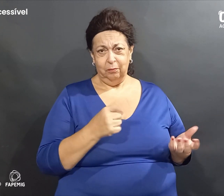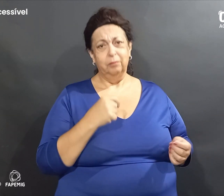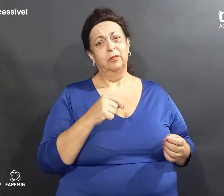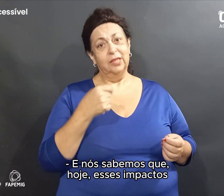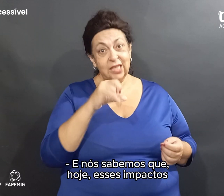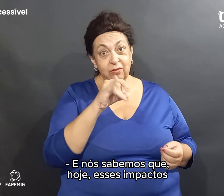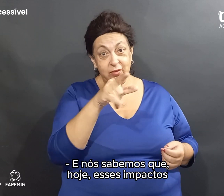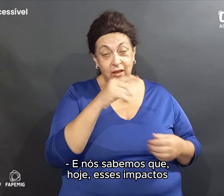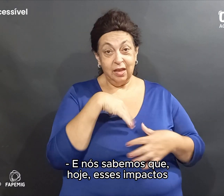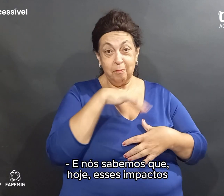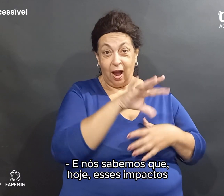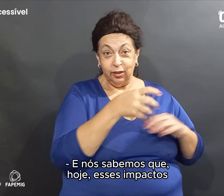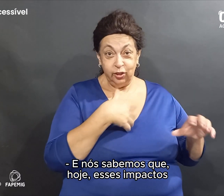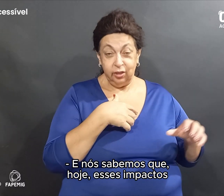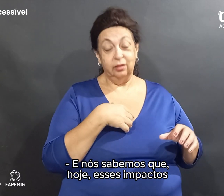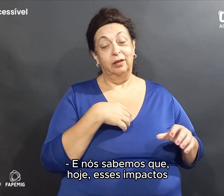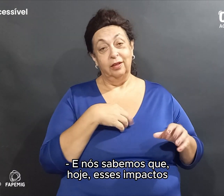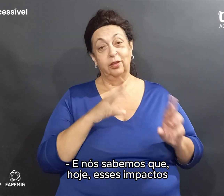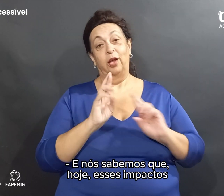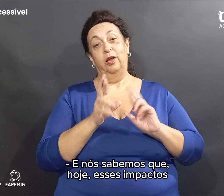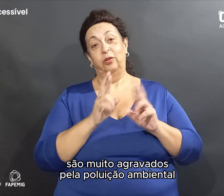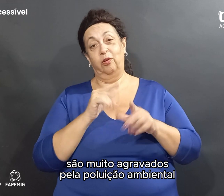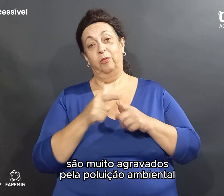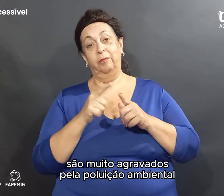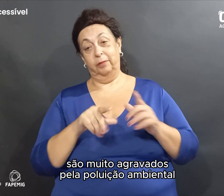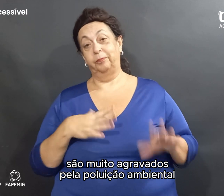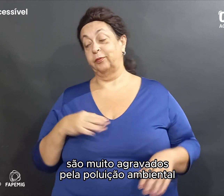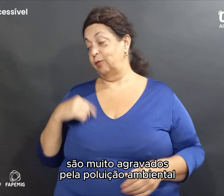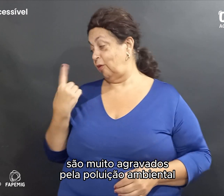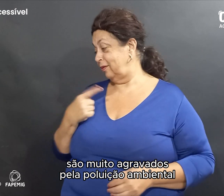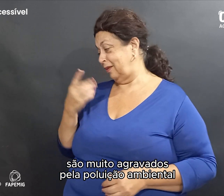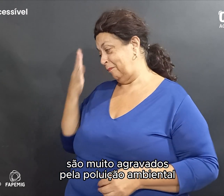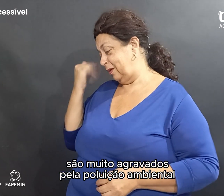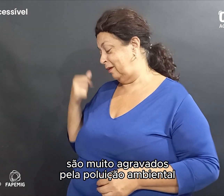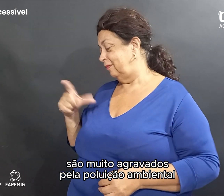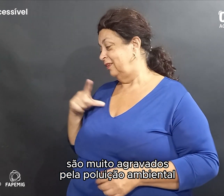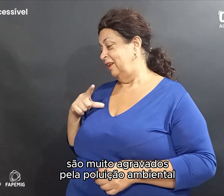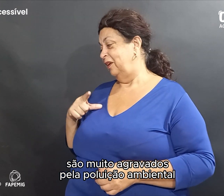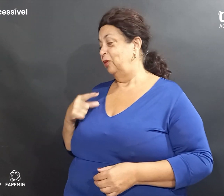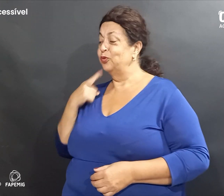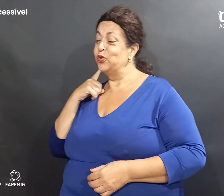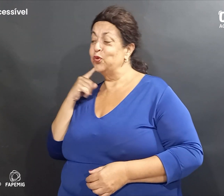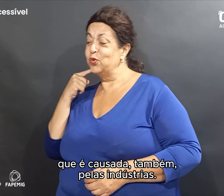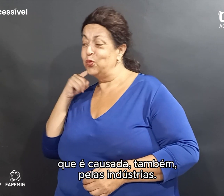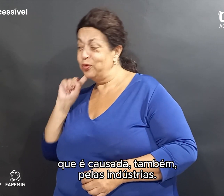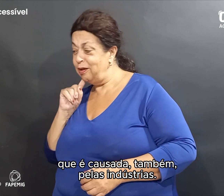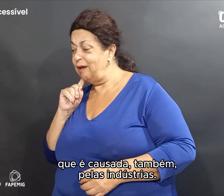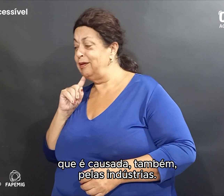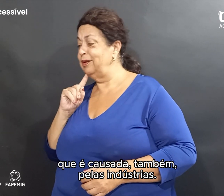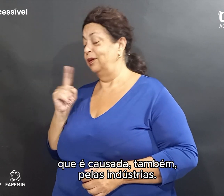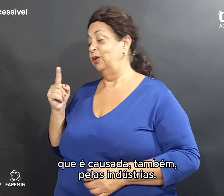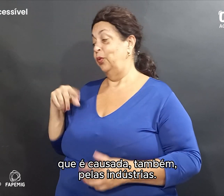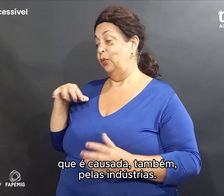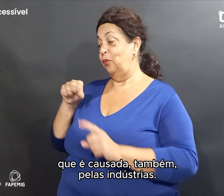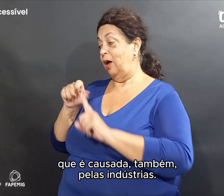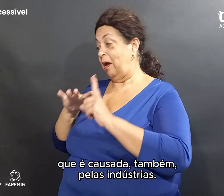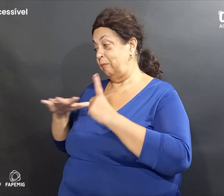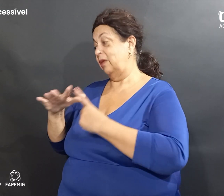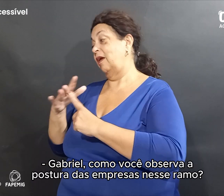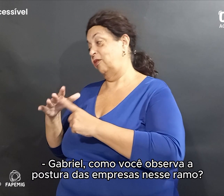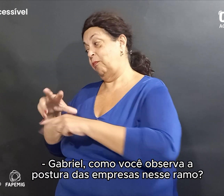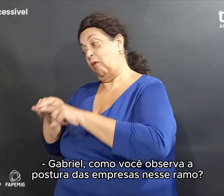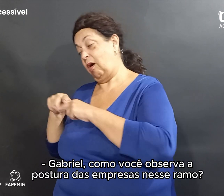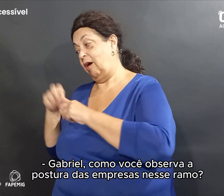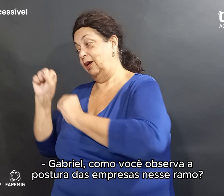mundo. E nós sabemos que hoje esses impactos são muito agravados pela poluição ambiental, que é causada também pelas